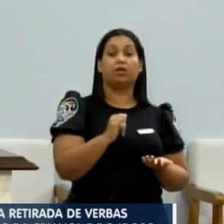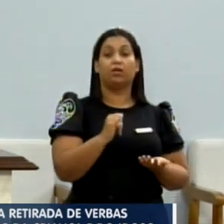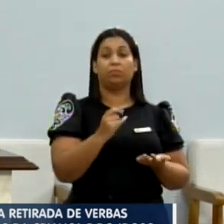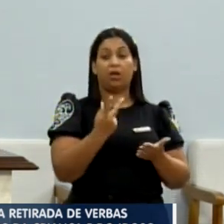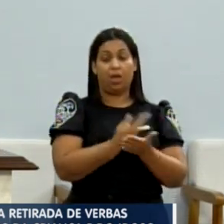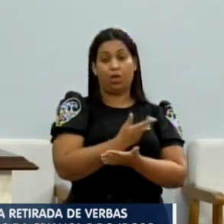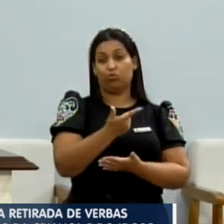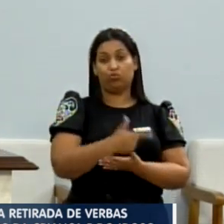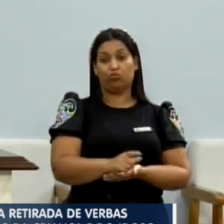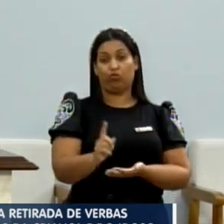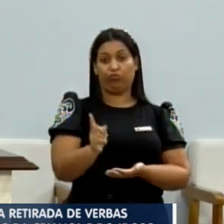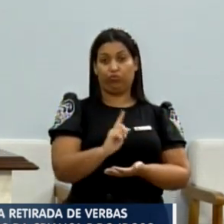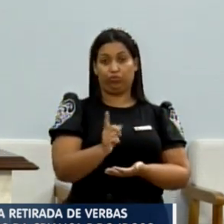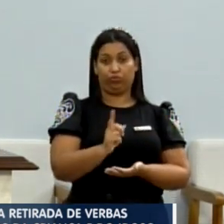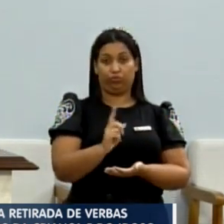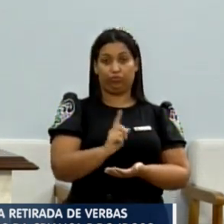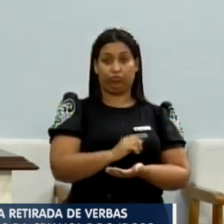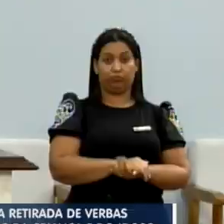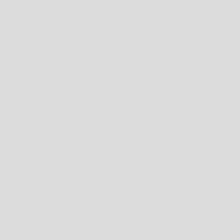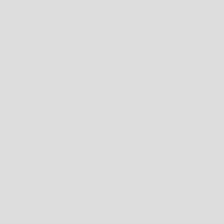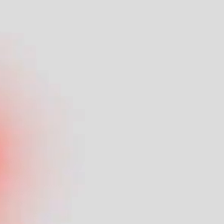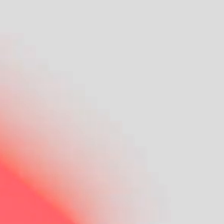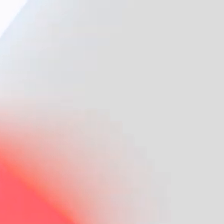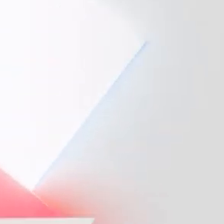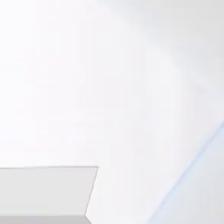não seja repetido nas próximas